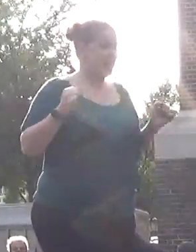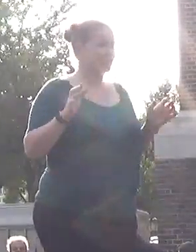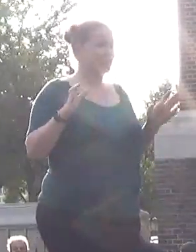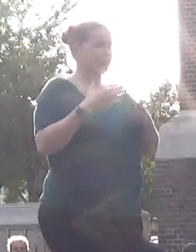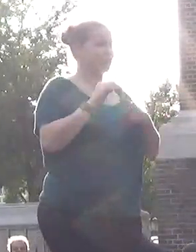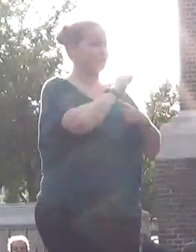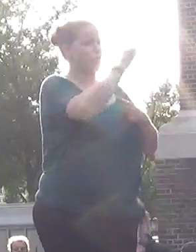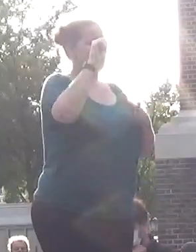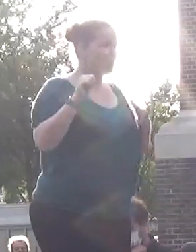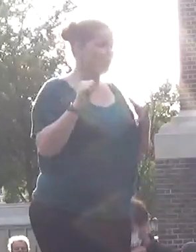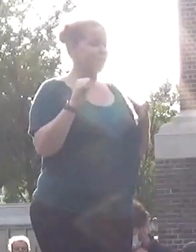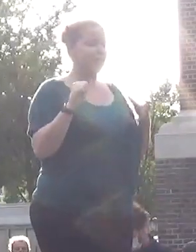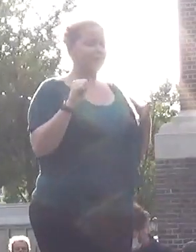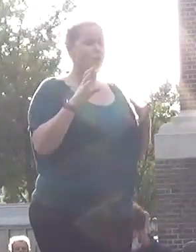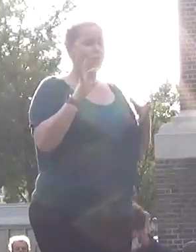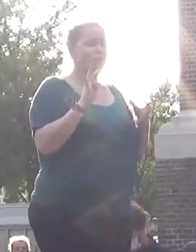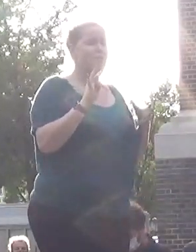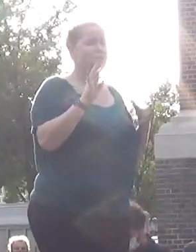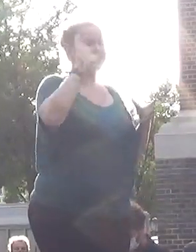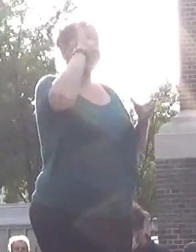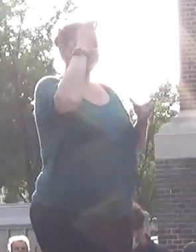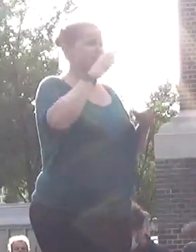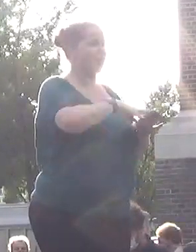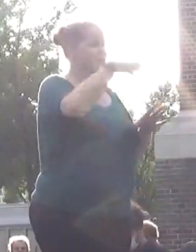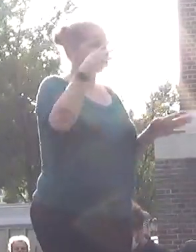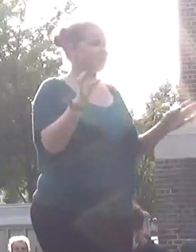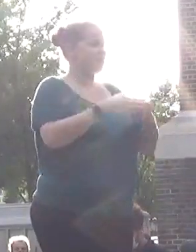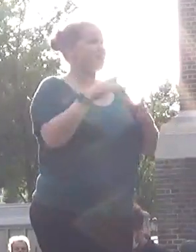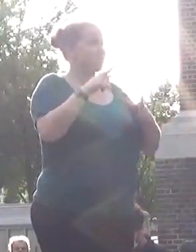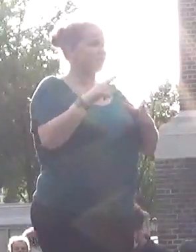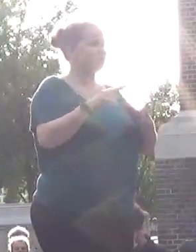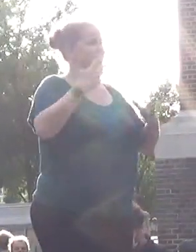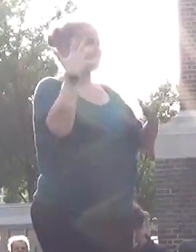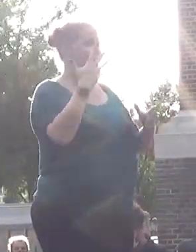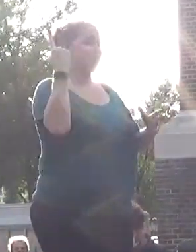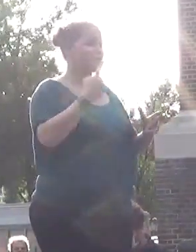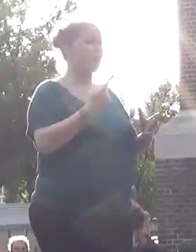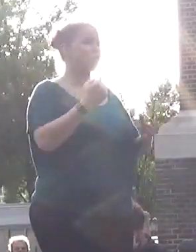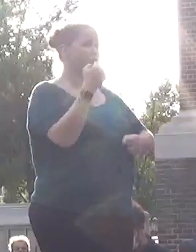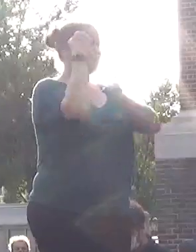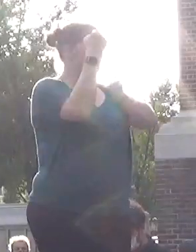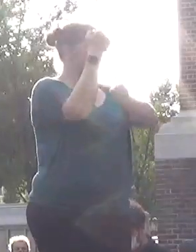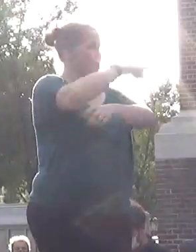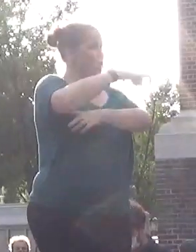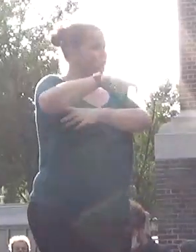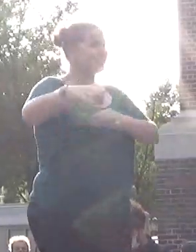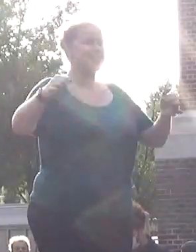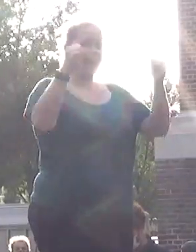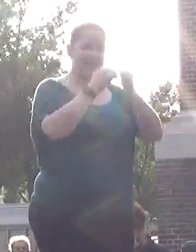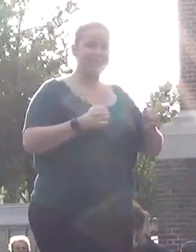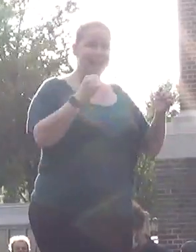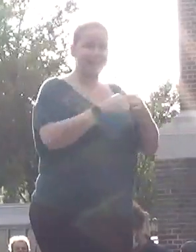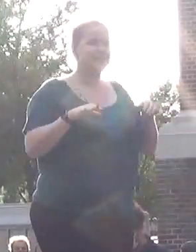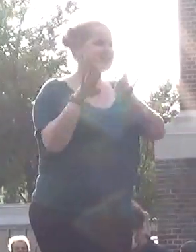het Europees Forum van Christelijke LHBT-groepen in Gdansk tussen de 5000 betogers in de jaarlijkse